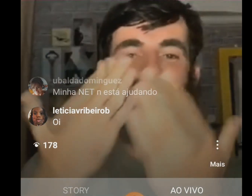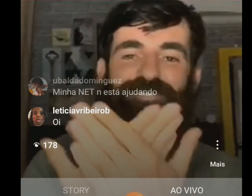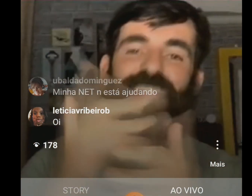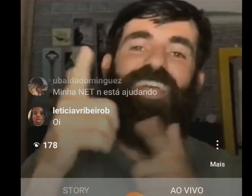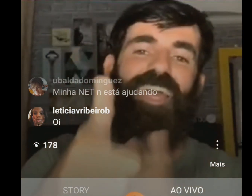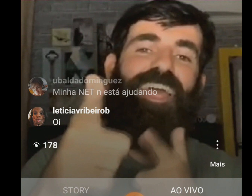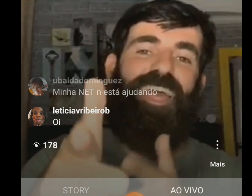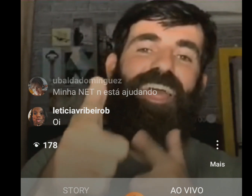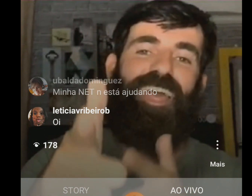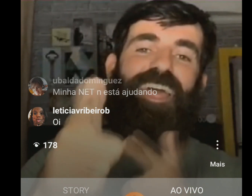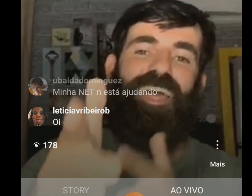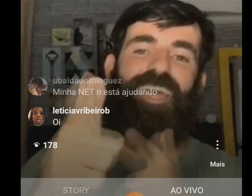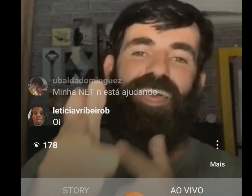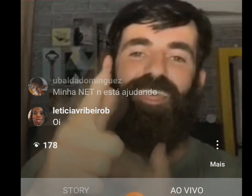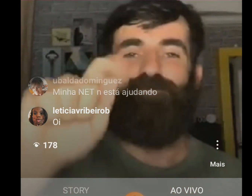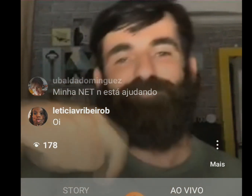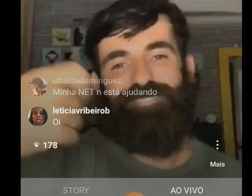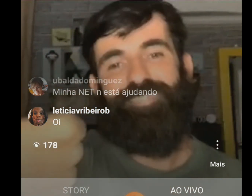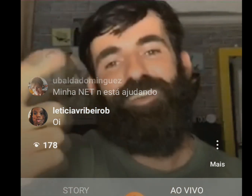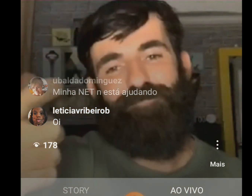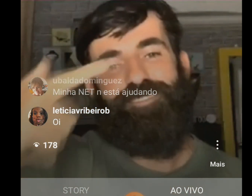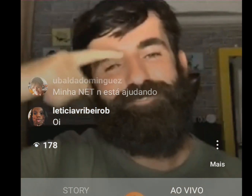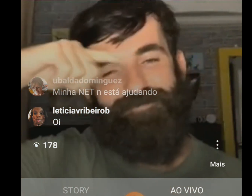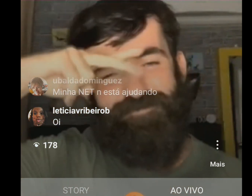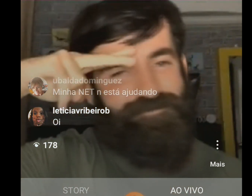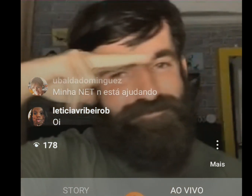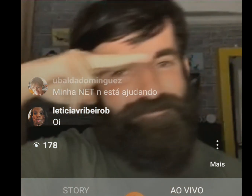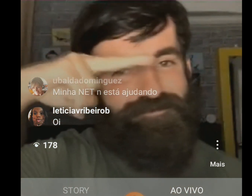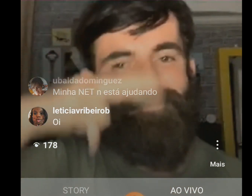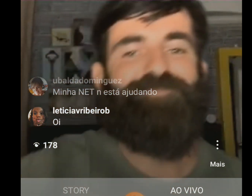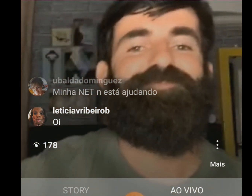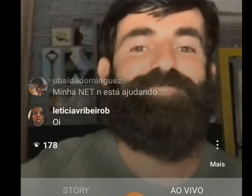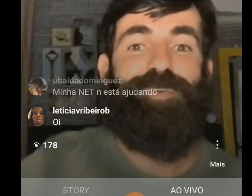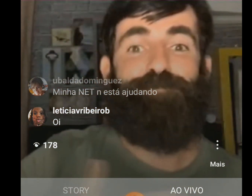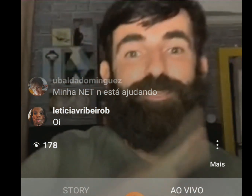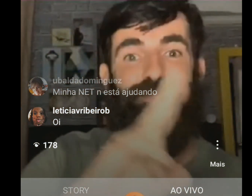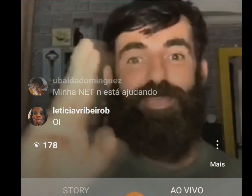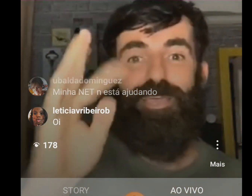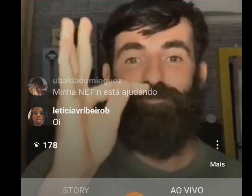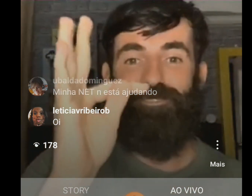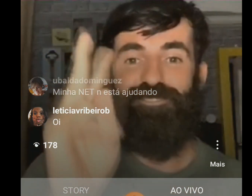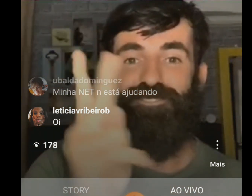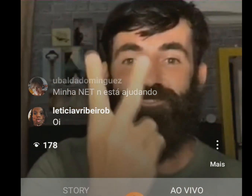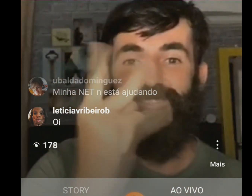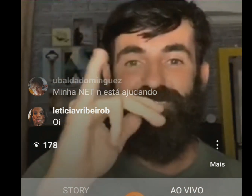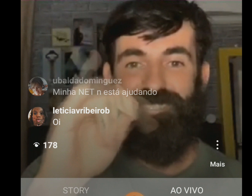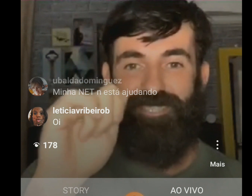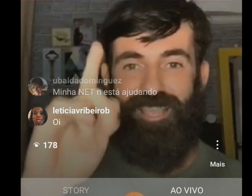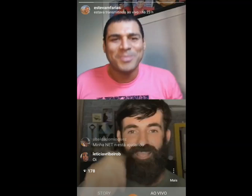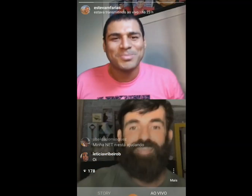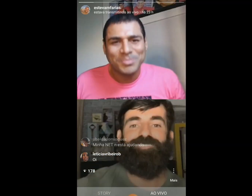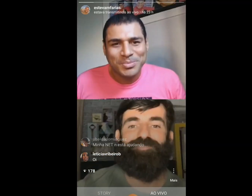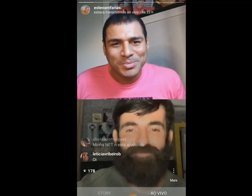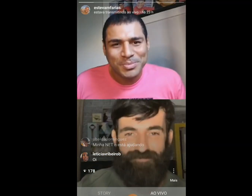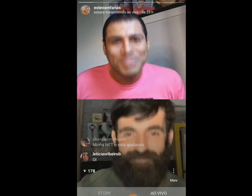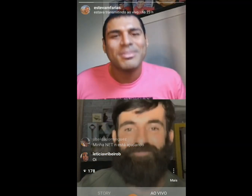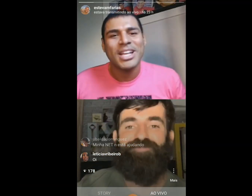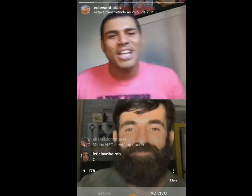E as pessoas ficavam me provocando, me zoando, porque eu raspei minha sobrancelha. E meu nome é Tiago.